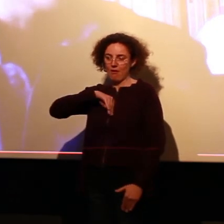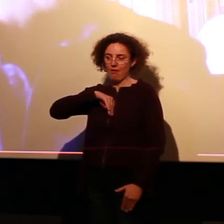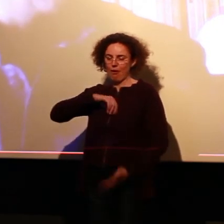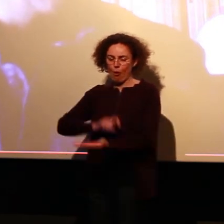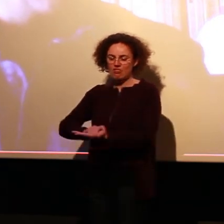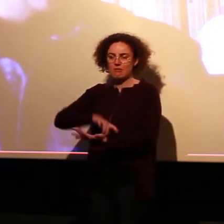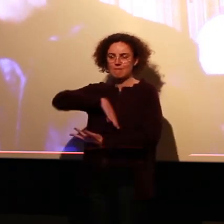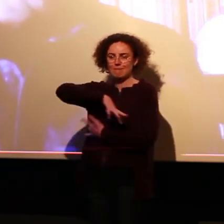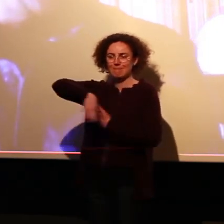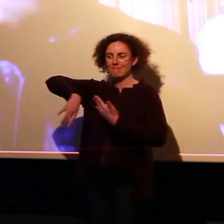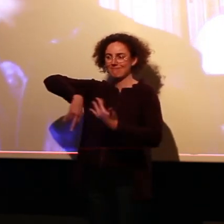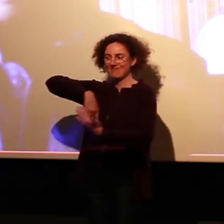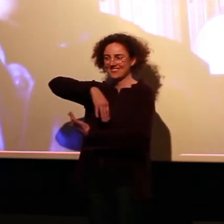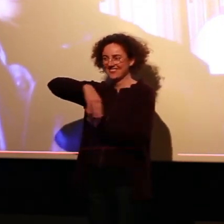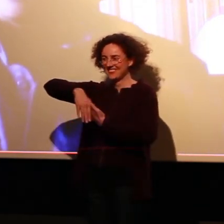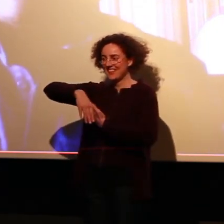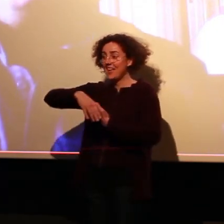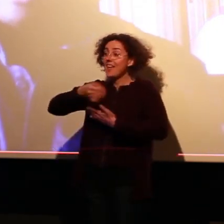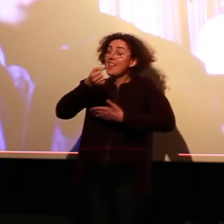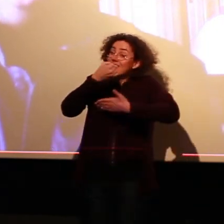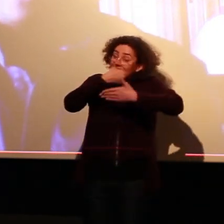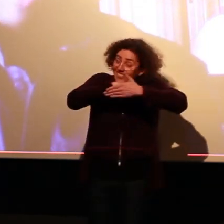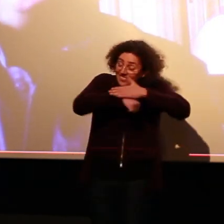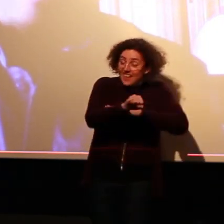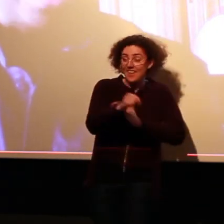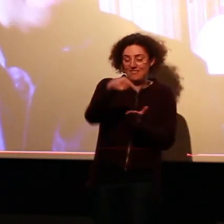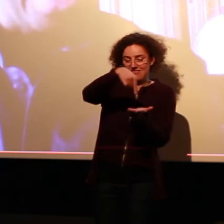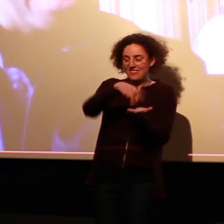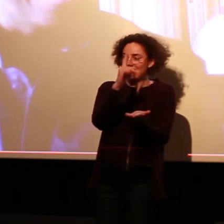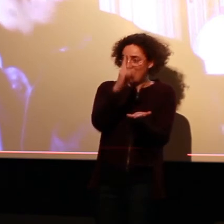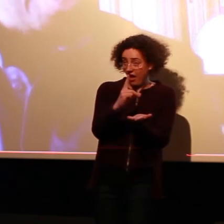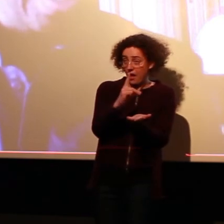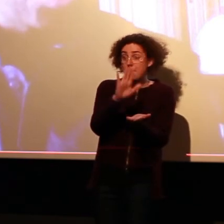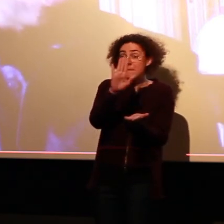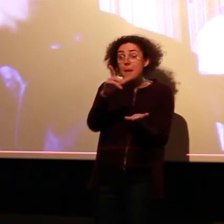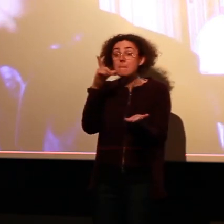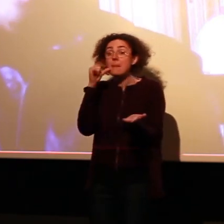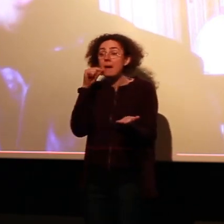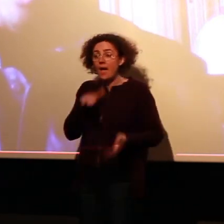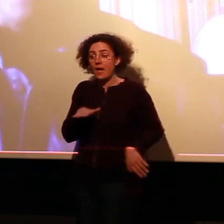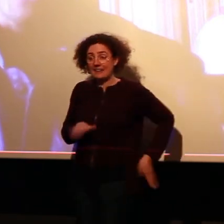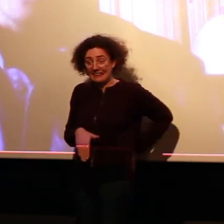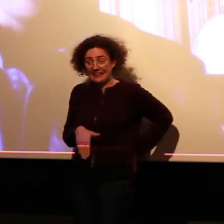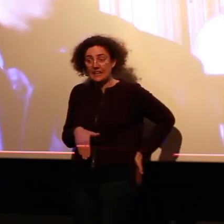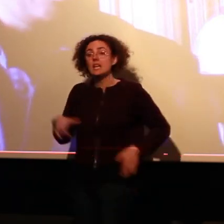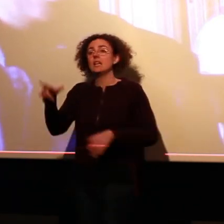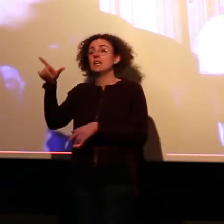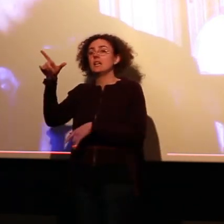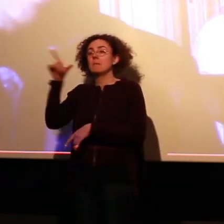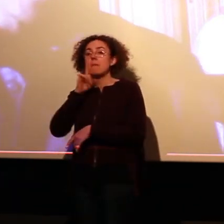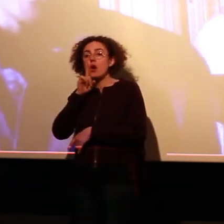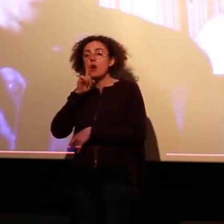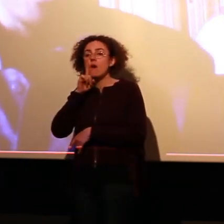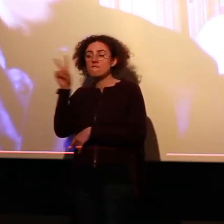que je suis né à Dakar d'un père guinéen et d'une mère vietnamienne qui se sont rencontrés pendant la guerre d'Indochine. Et